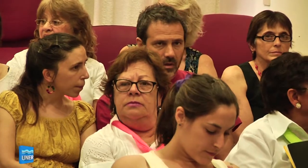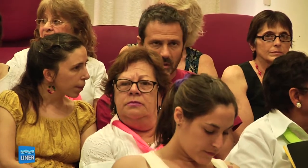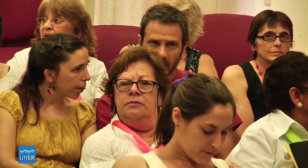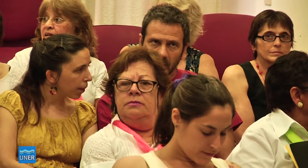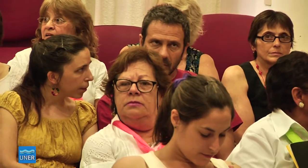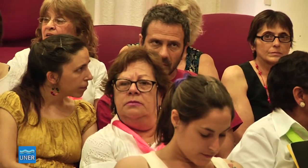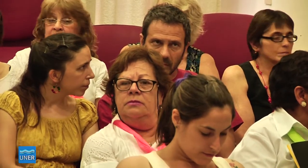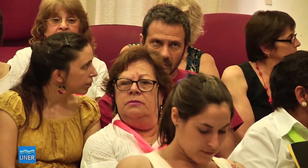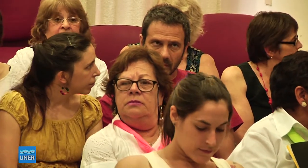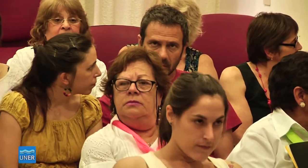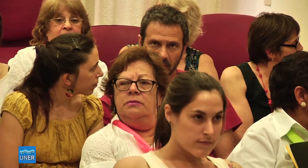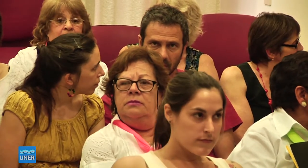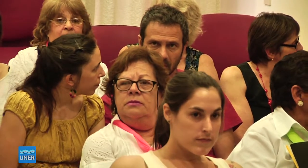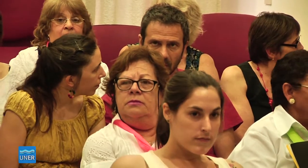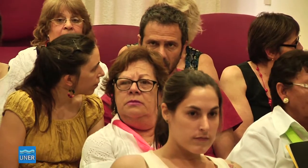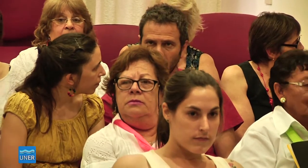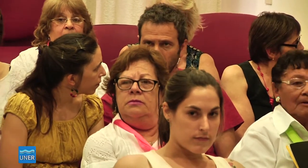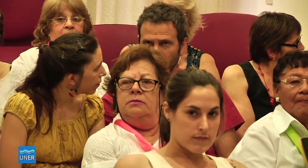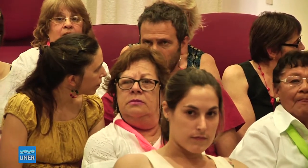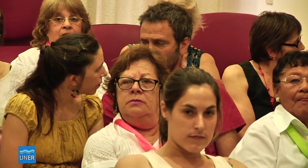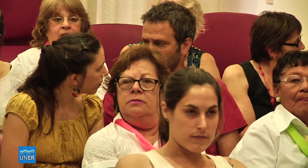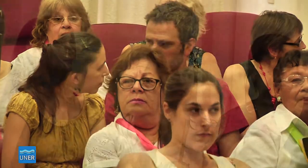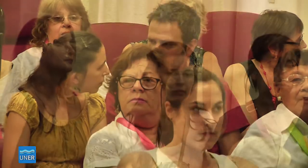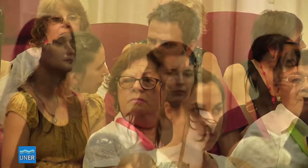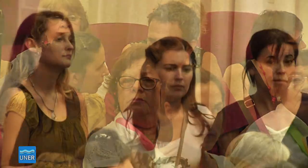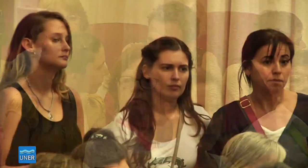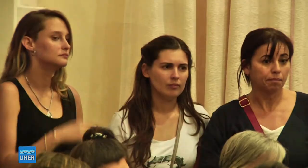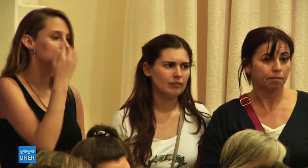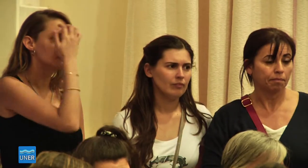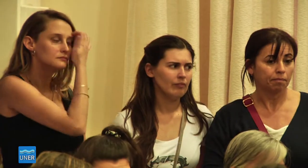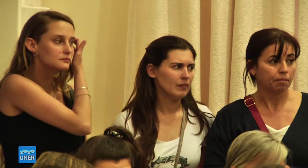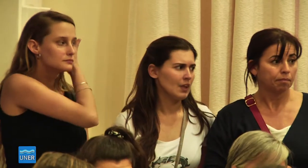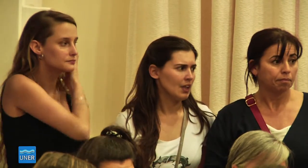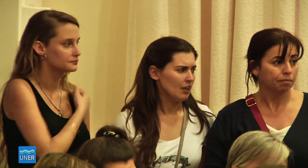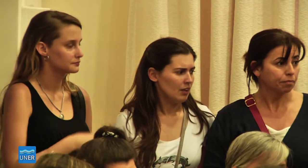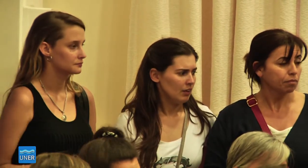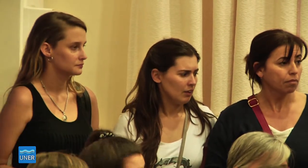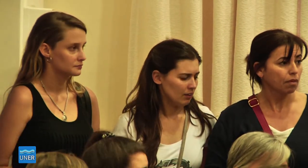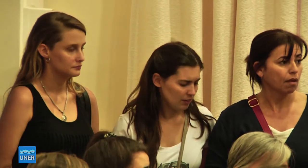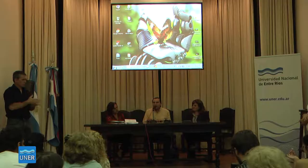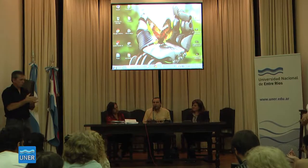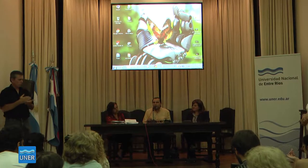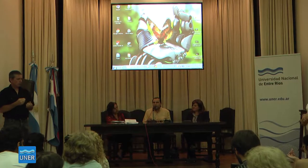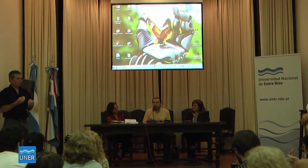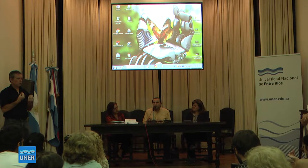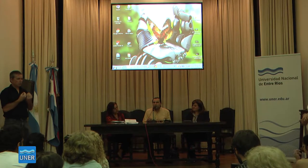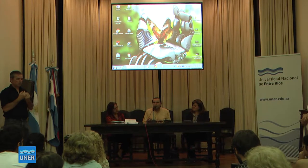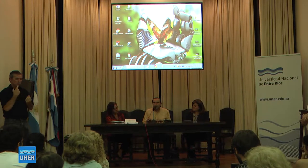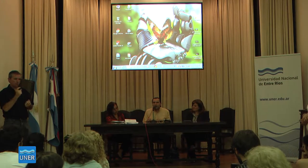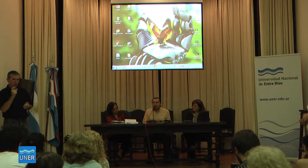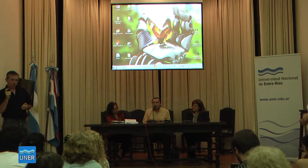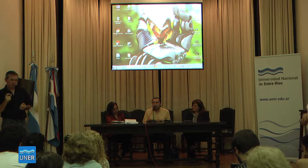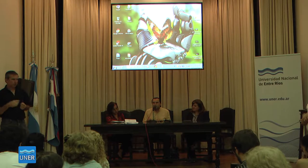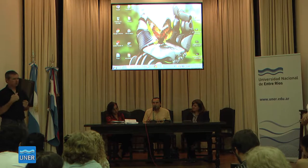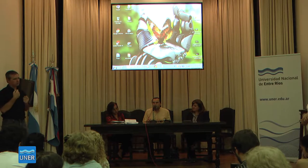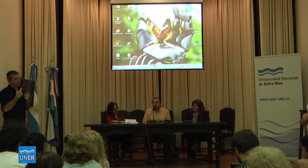necesario, pero cuando nos ponemos en marcha nos empiezan a surgir las dificultades. Y el ámbito universitario, por la excelencia de lo académico, por todo lo